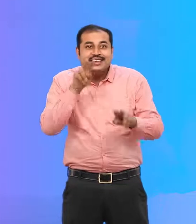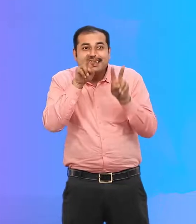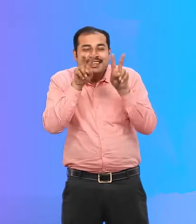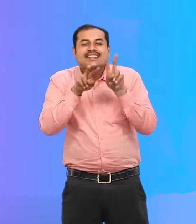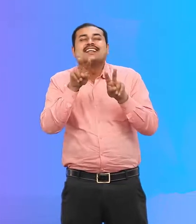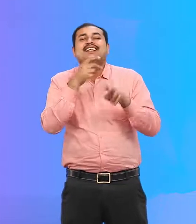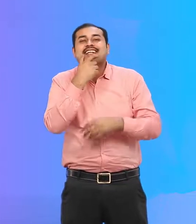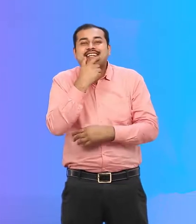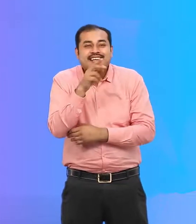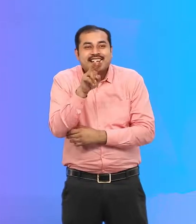झाल